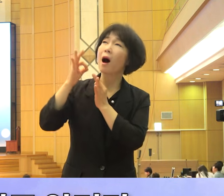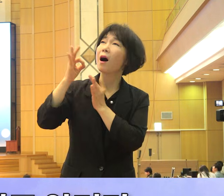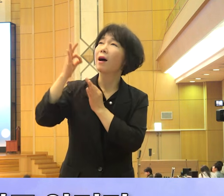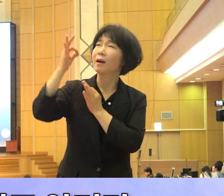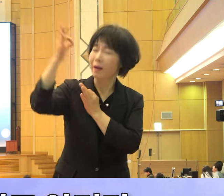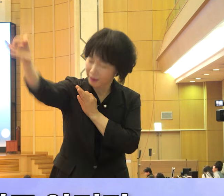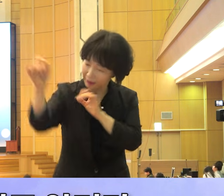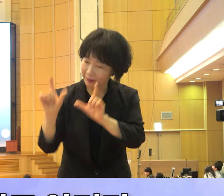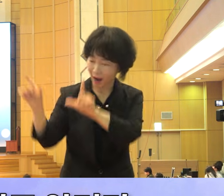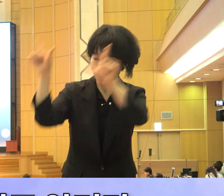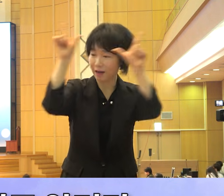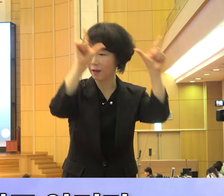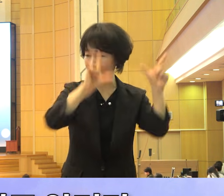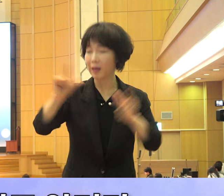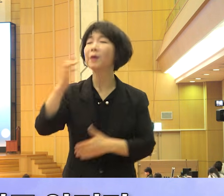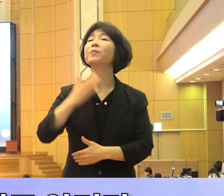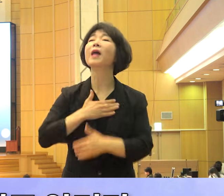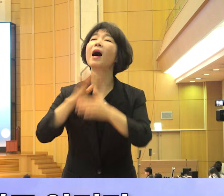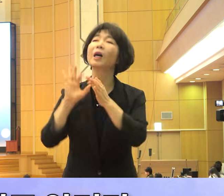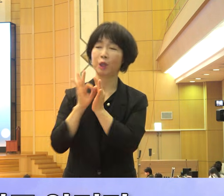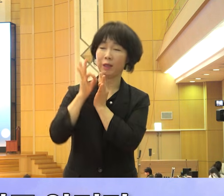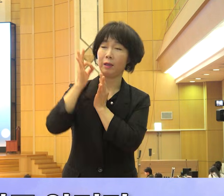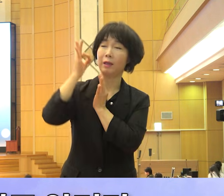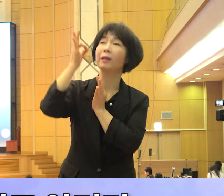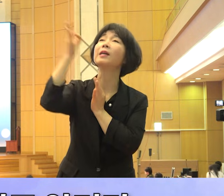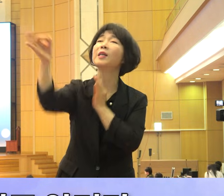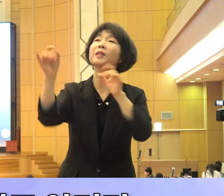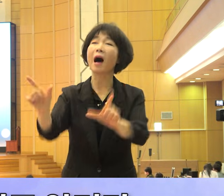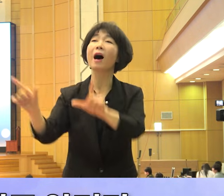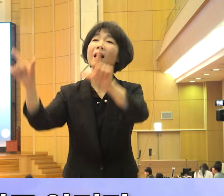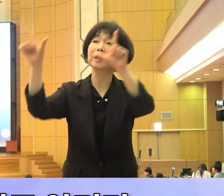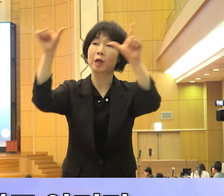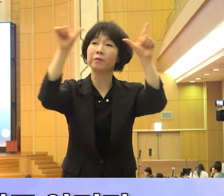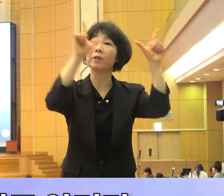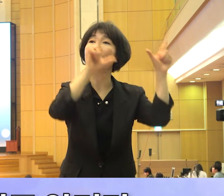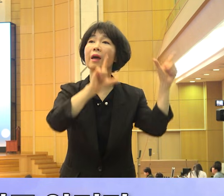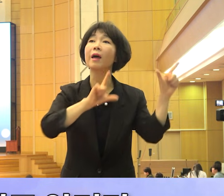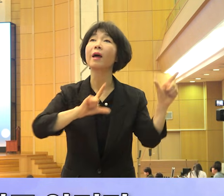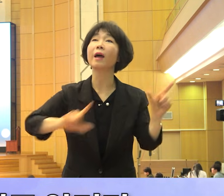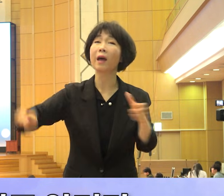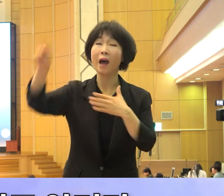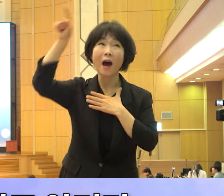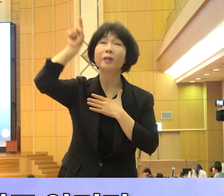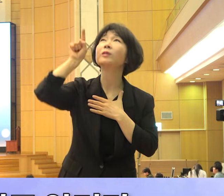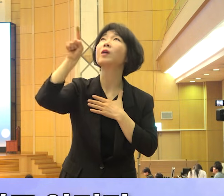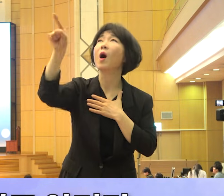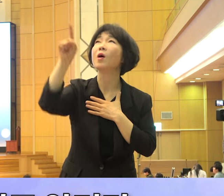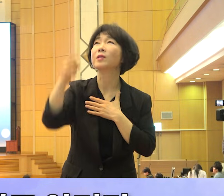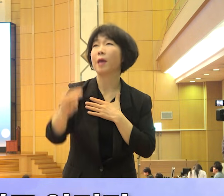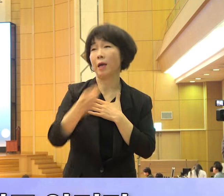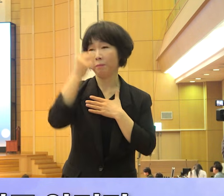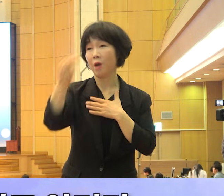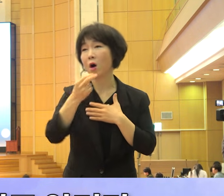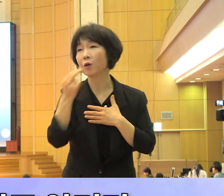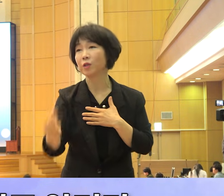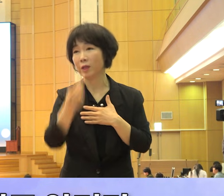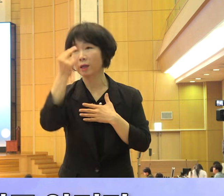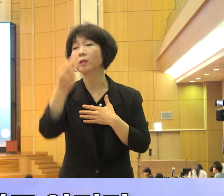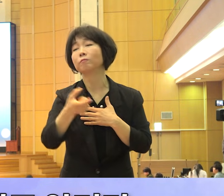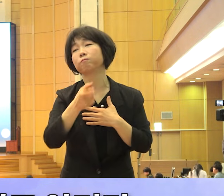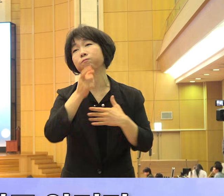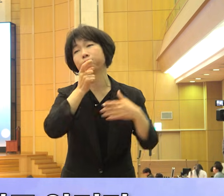길이 살겠네. 나 길이 살겠네. 저